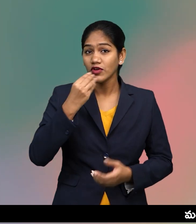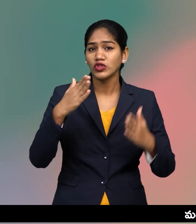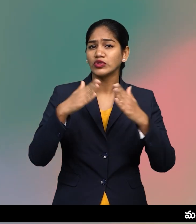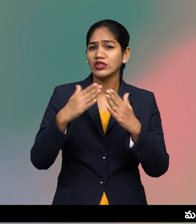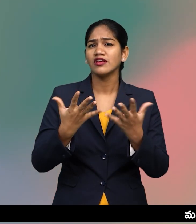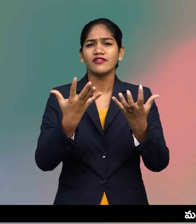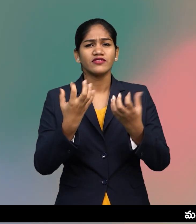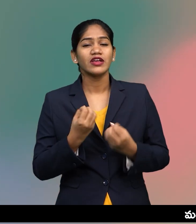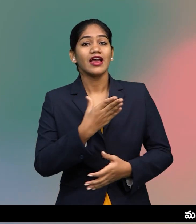మరియు వలస కొరకు